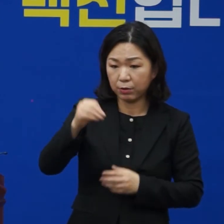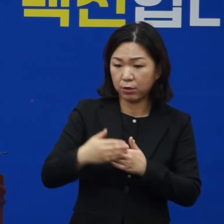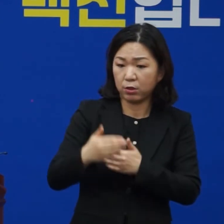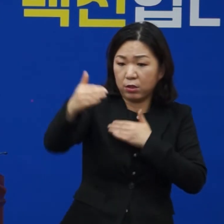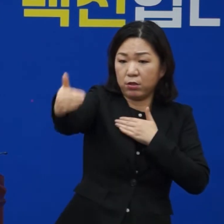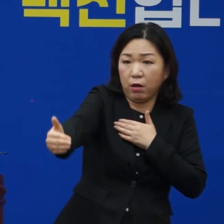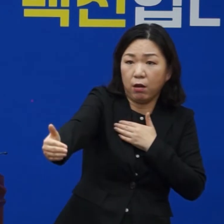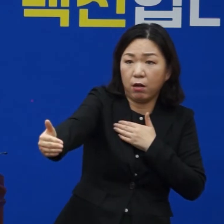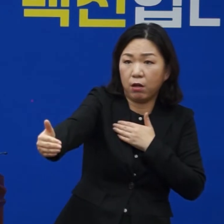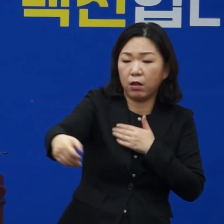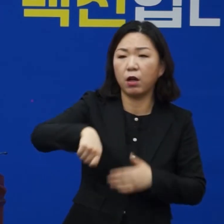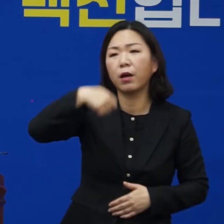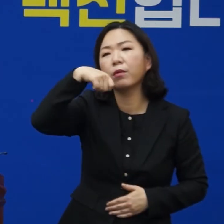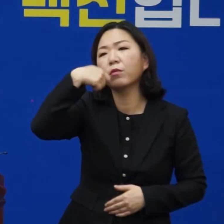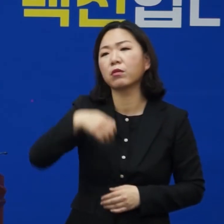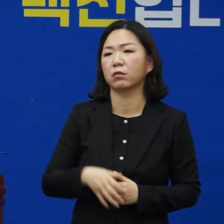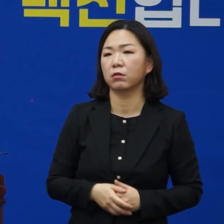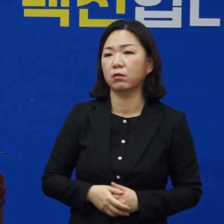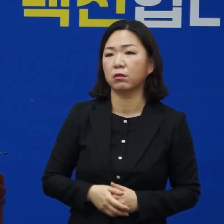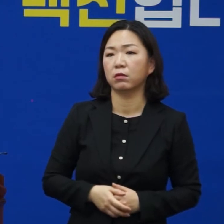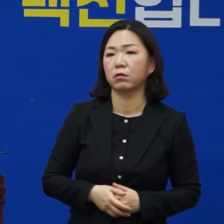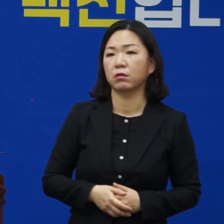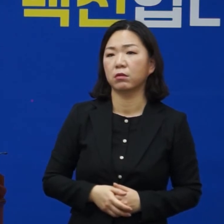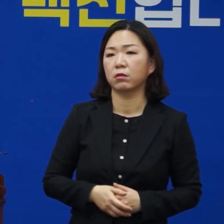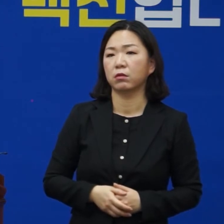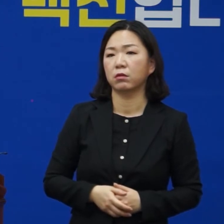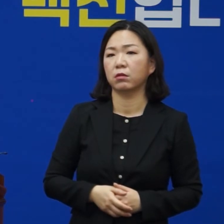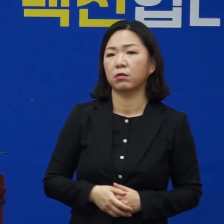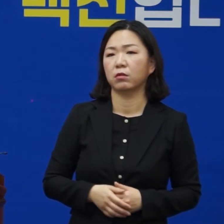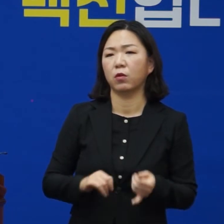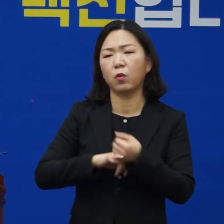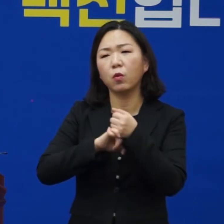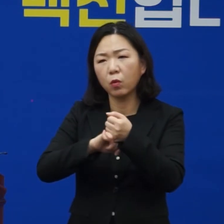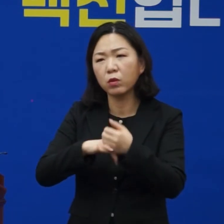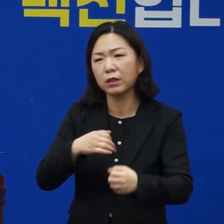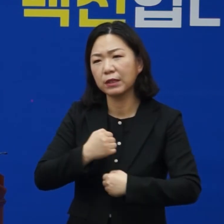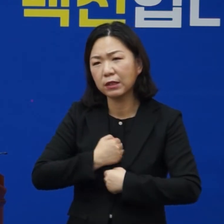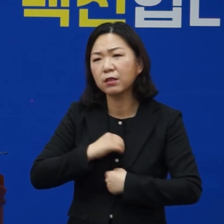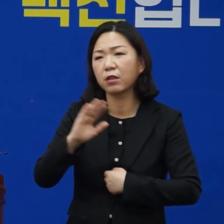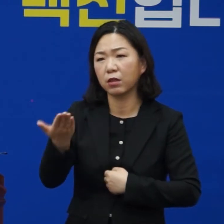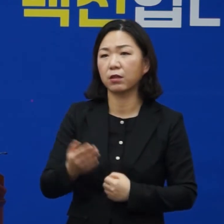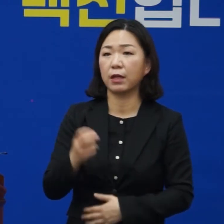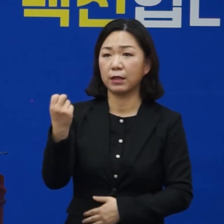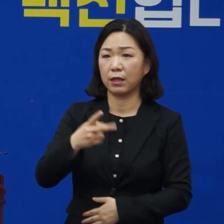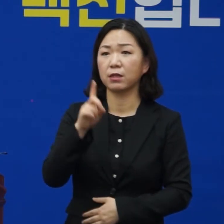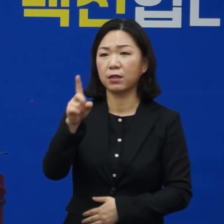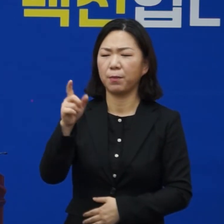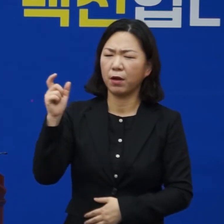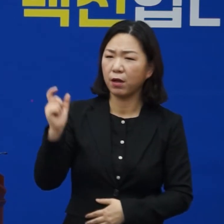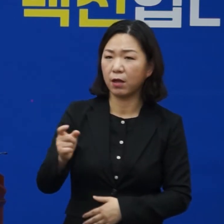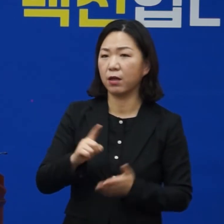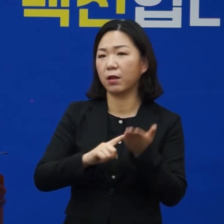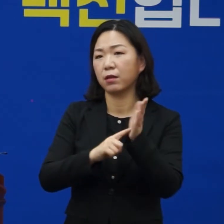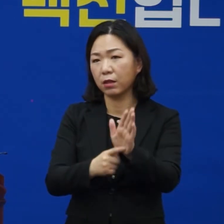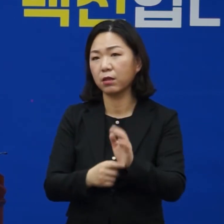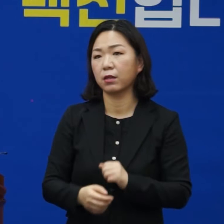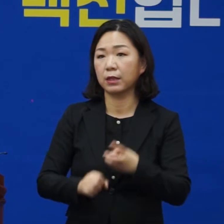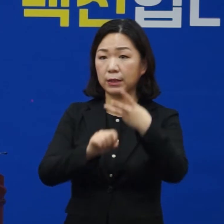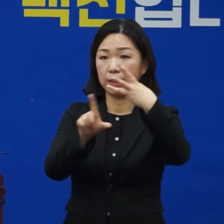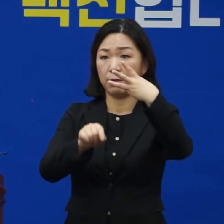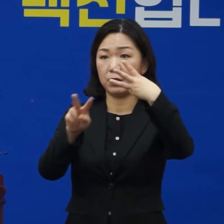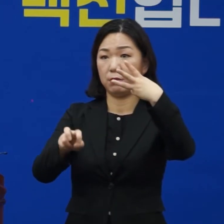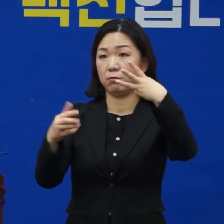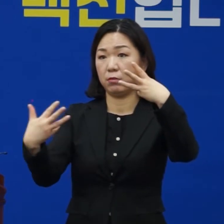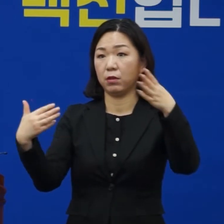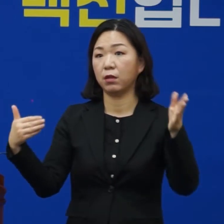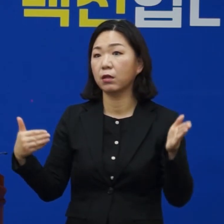두고 먹습니다. 이렇게 해야만 합니다. 다시 한번 강조드립니다. 3월